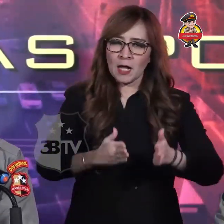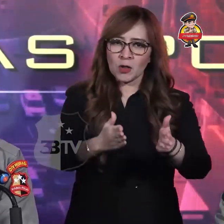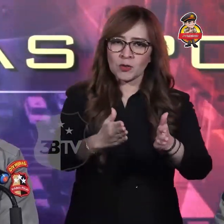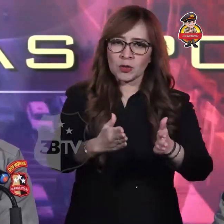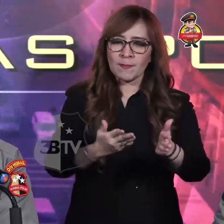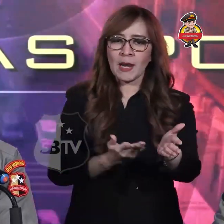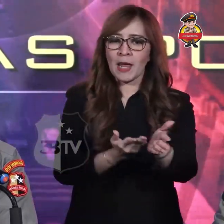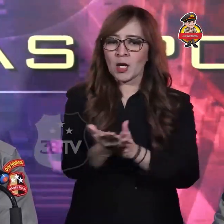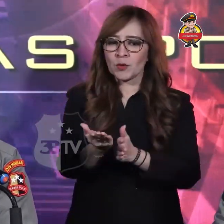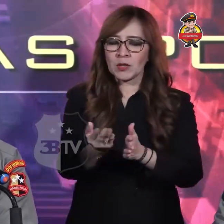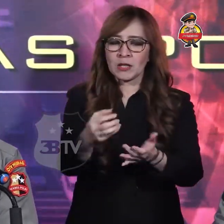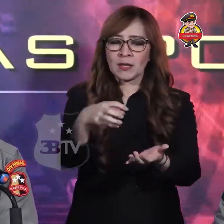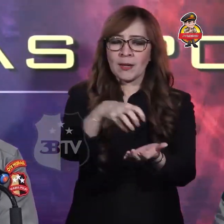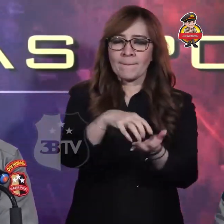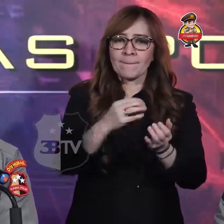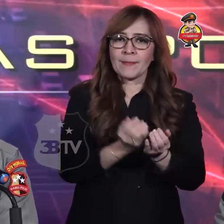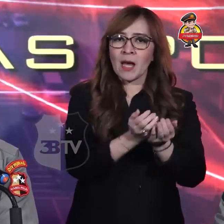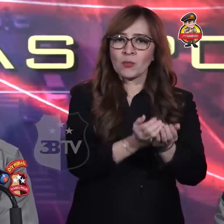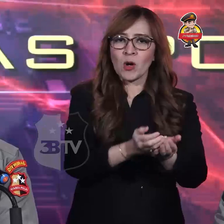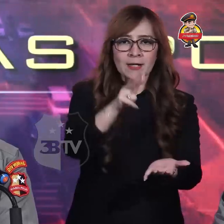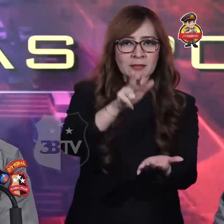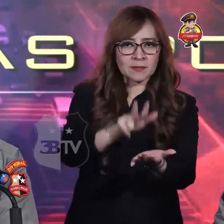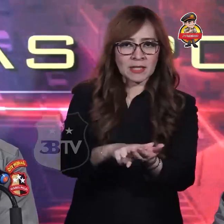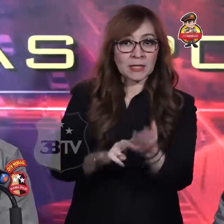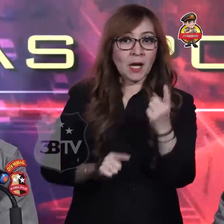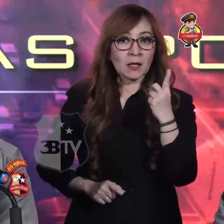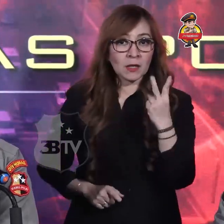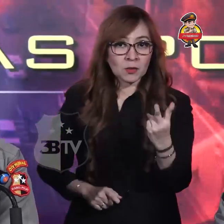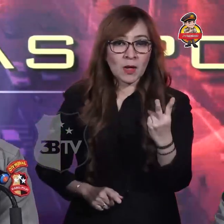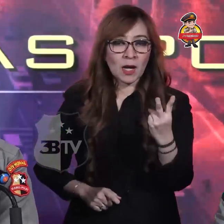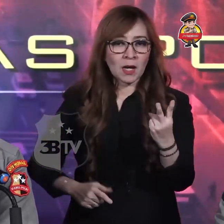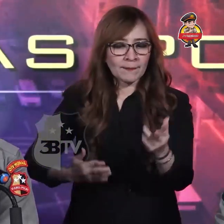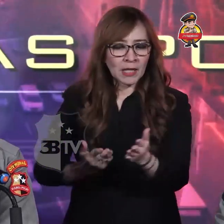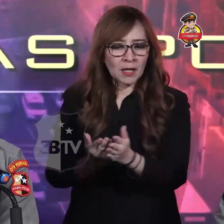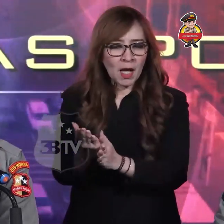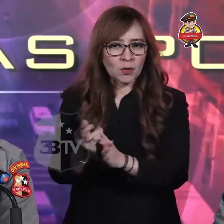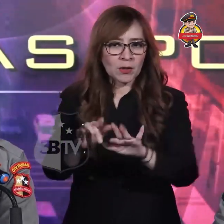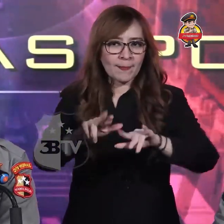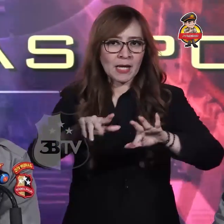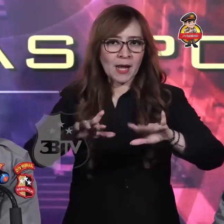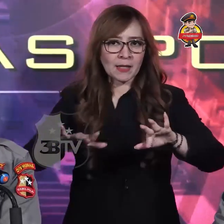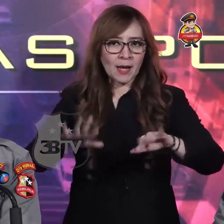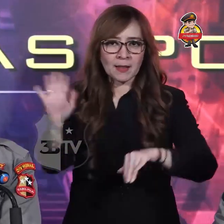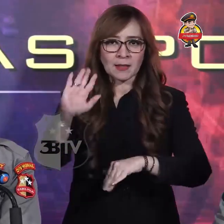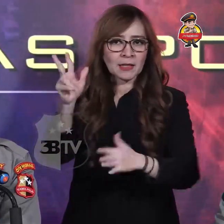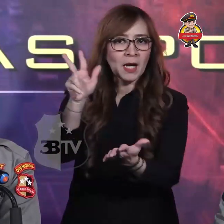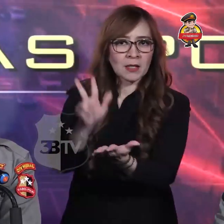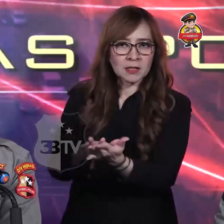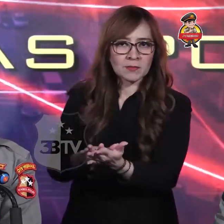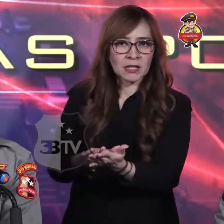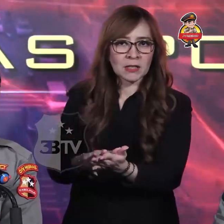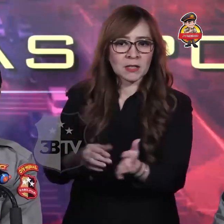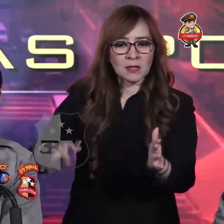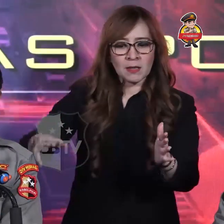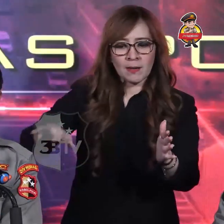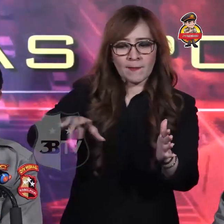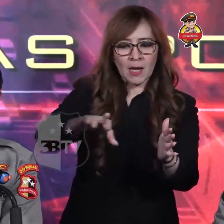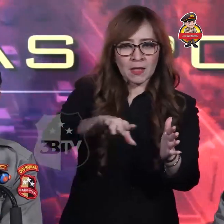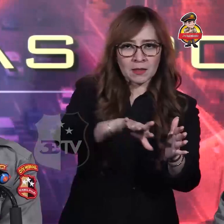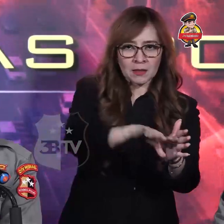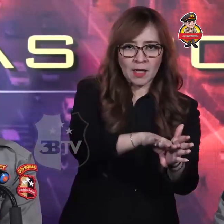pelabuhan resmi, yang kedua melalui perairan tidak resmi. Jadi pantai misalnya